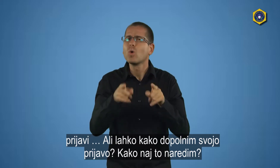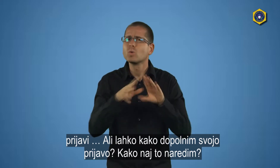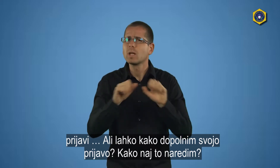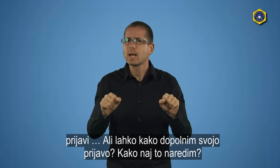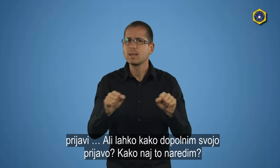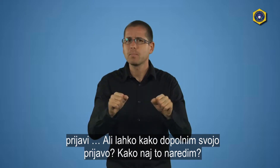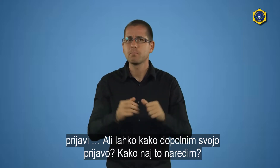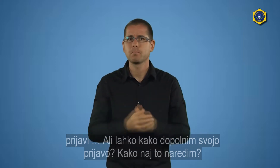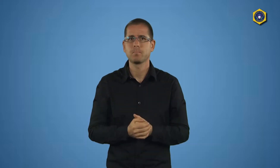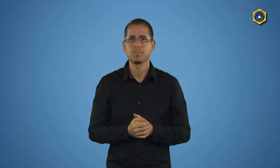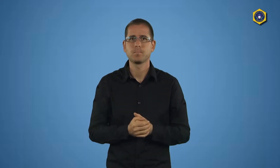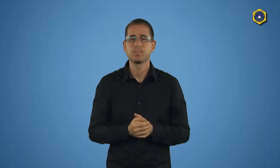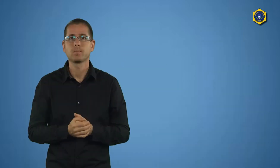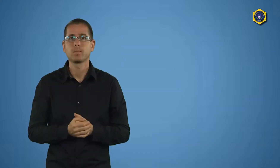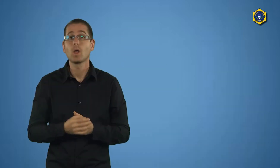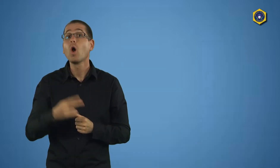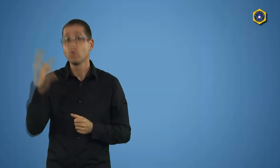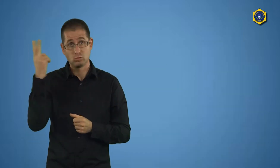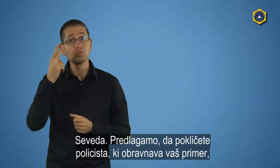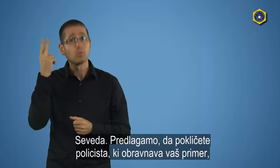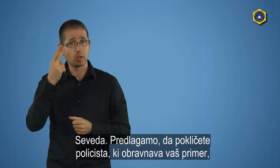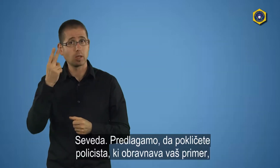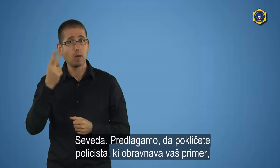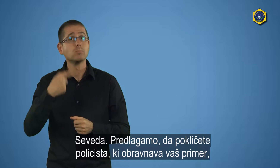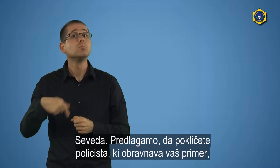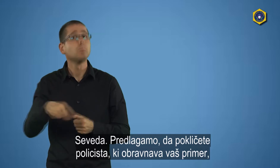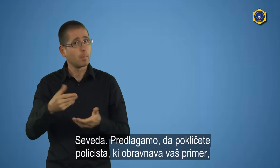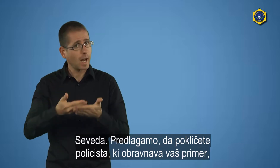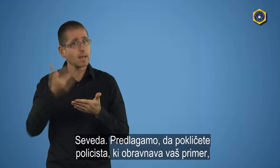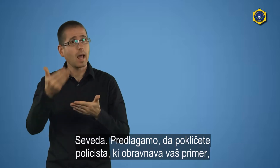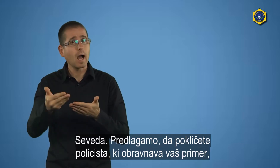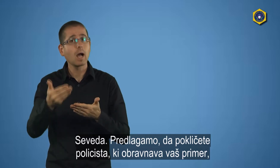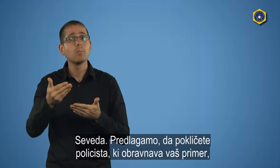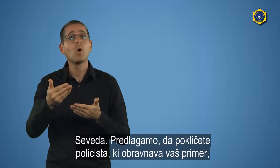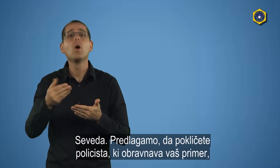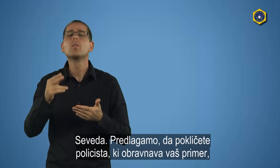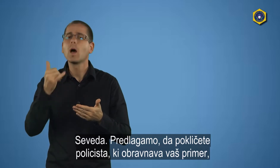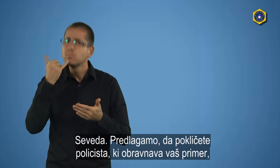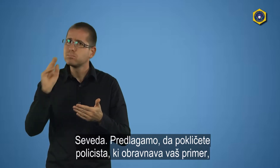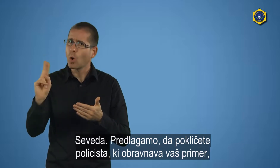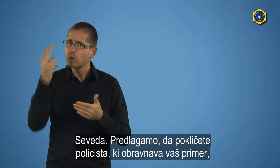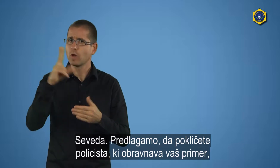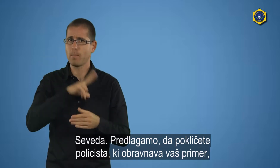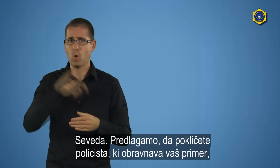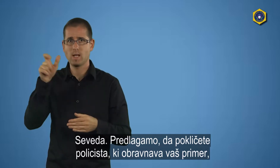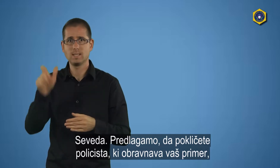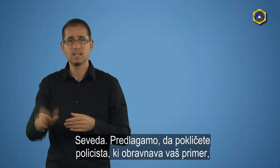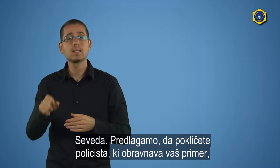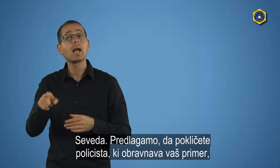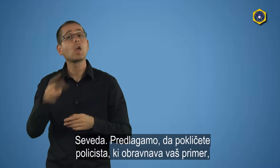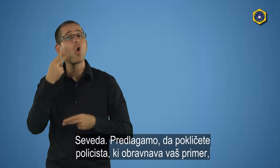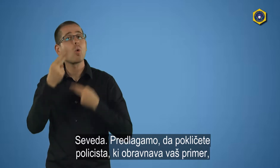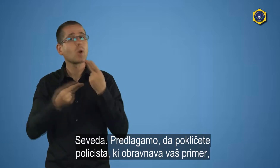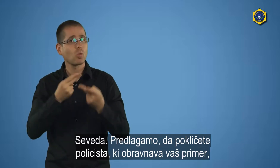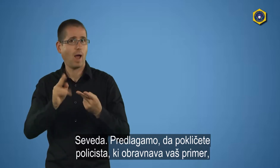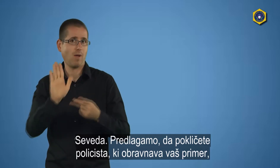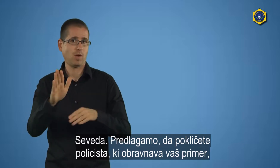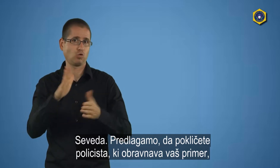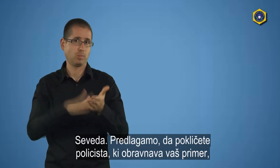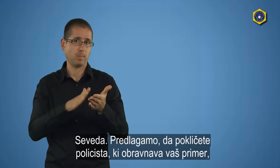Kako naj to naredim? Seveda. Predlagamo, da pokličete policista, ki obravnava vaš primer in mu nova